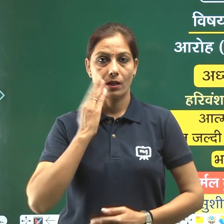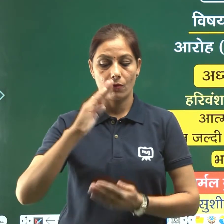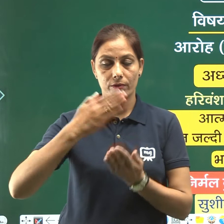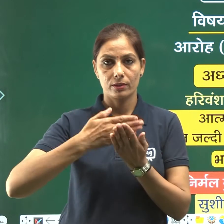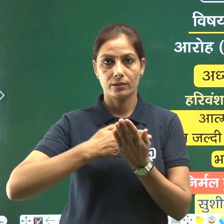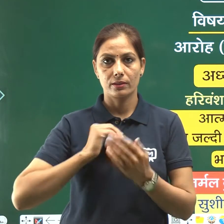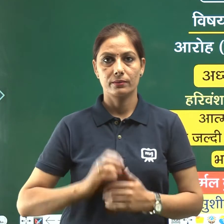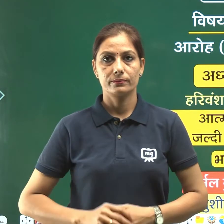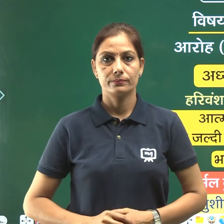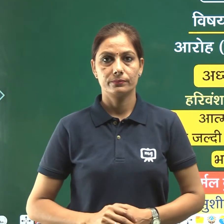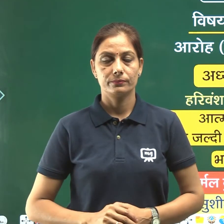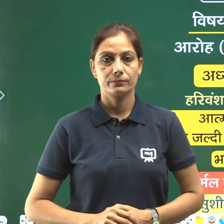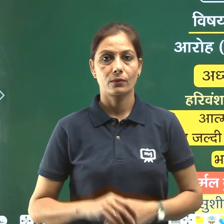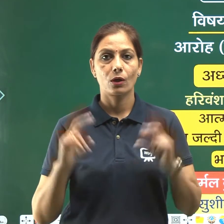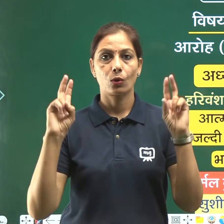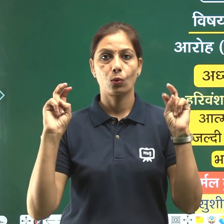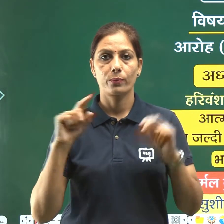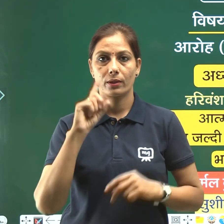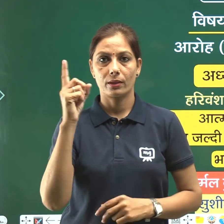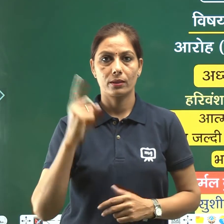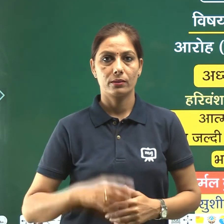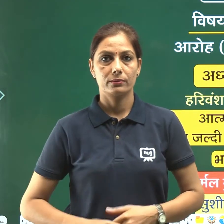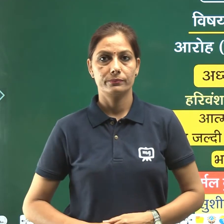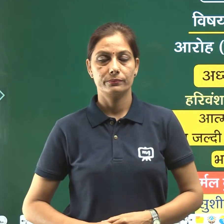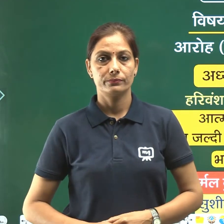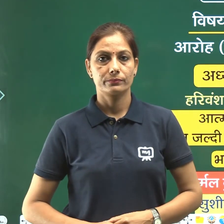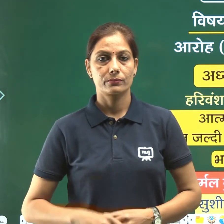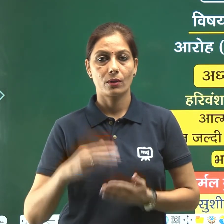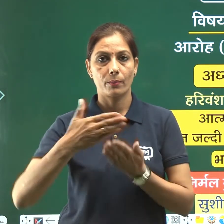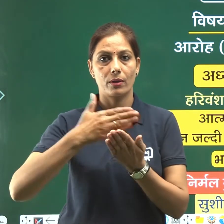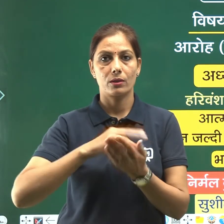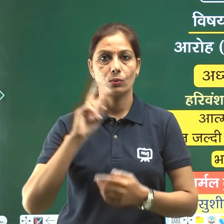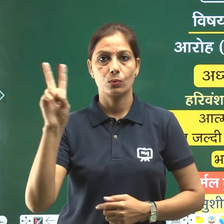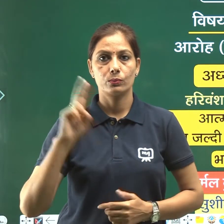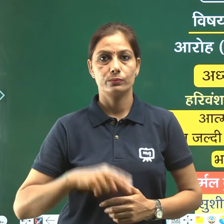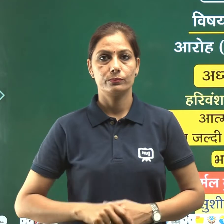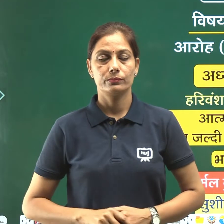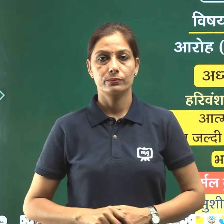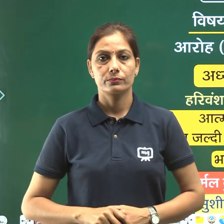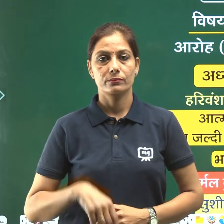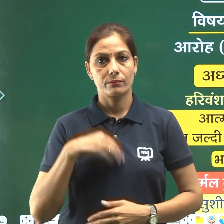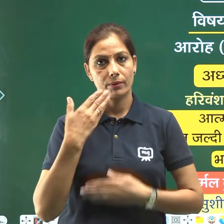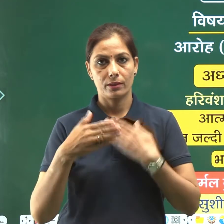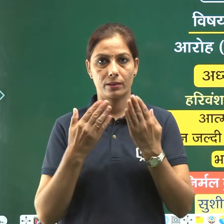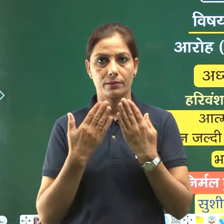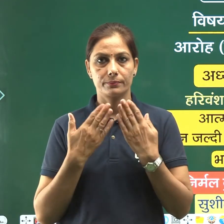के अध्याय 1 का भाग 2